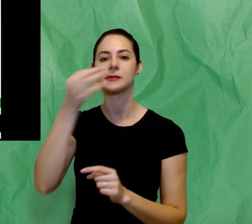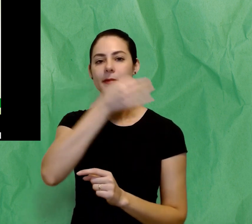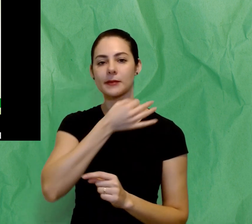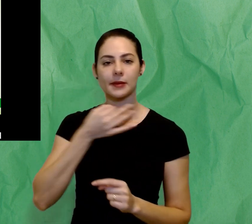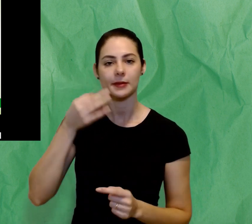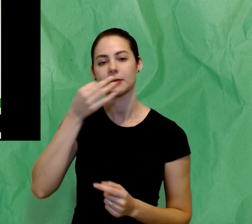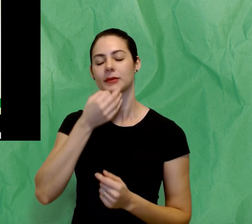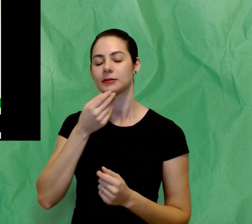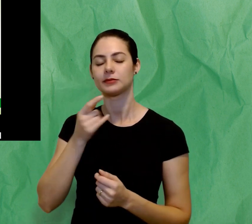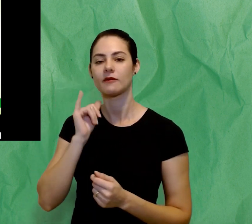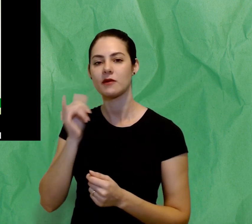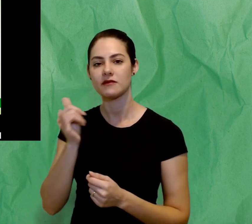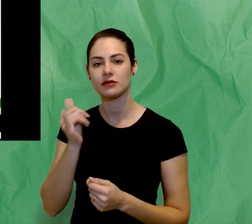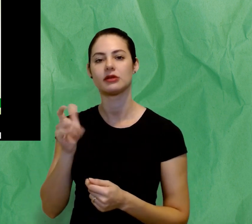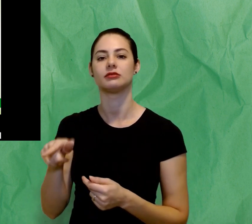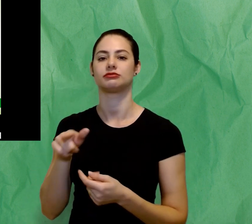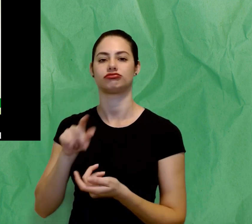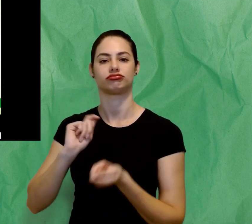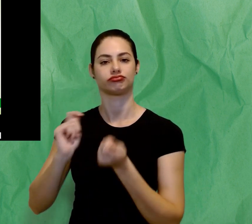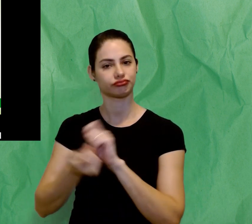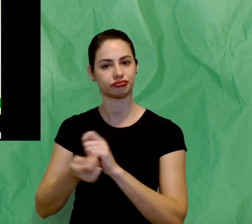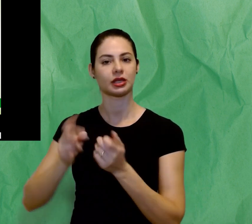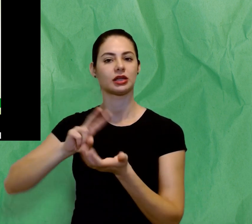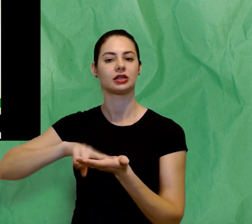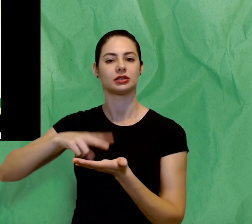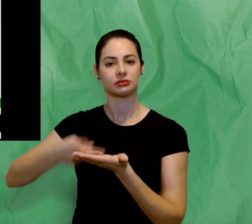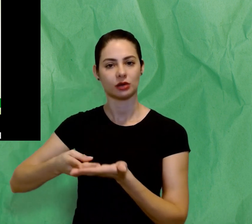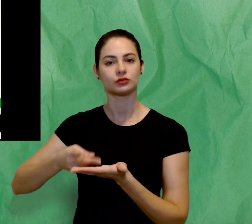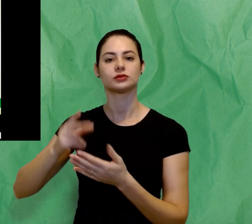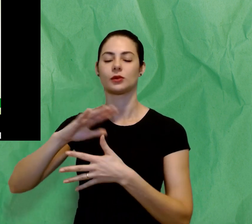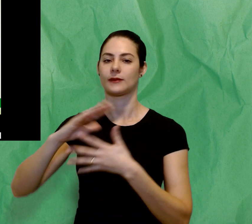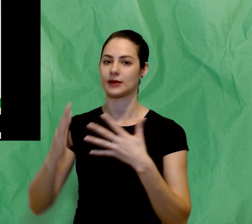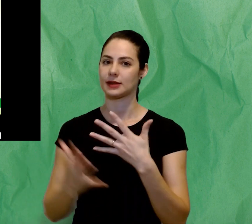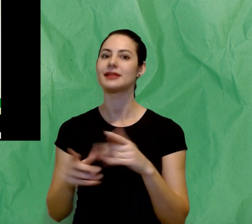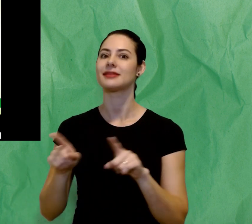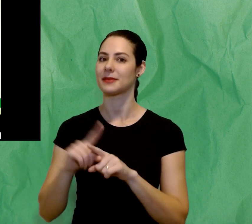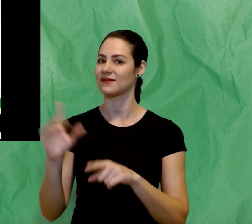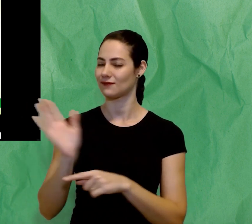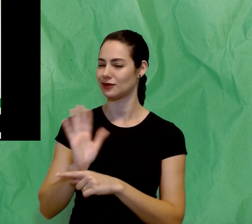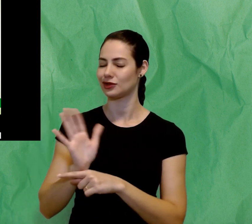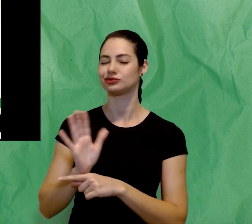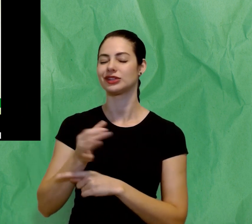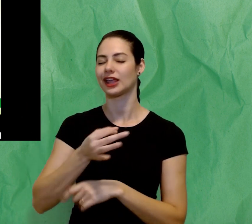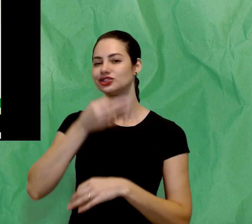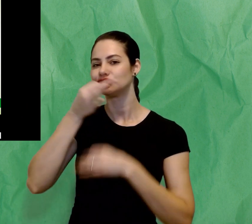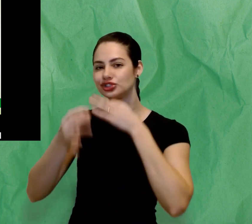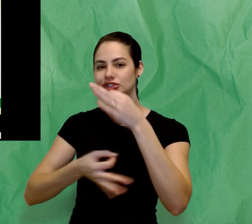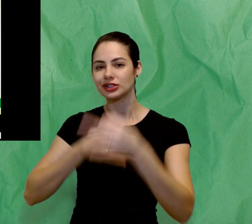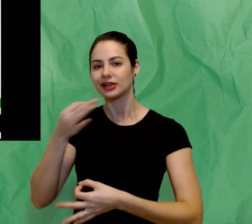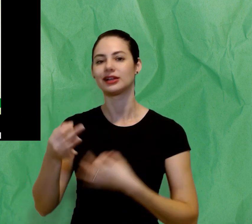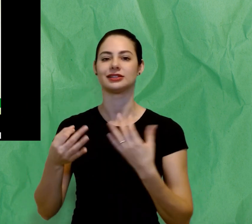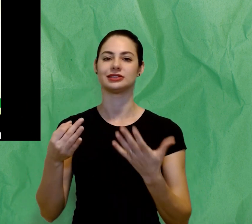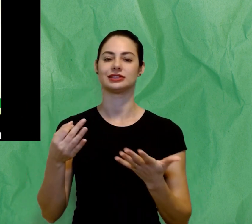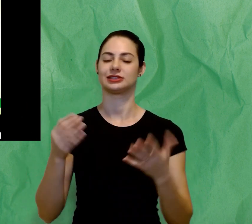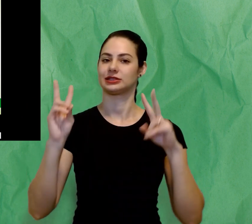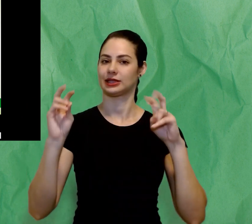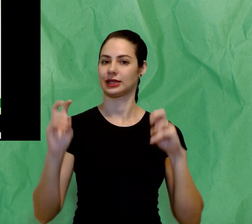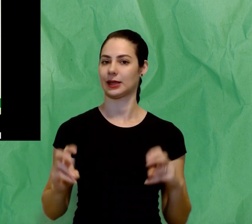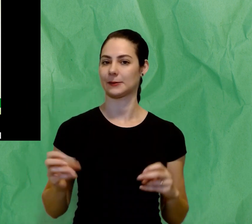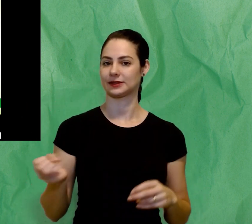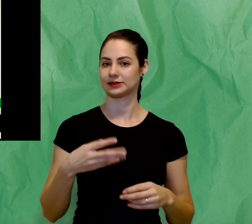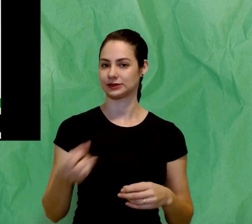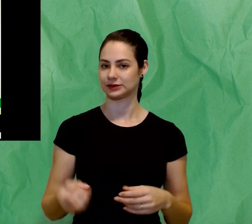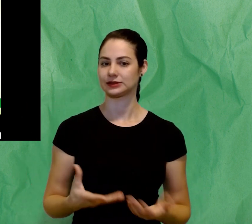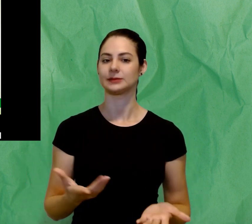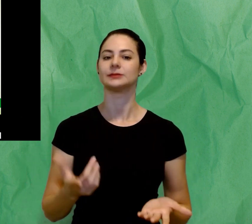áudio para Libras, além de disponibilizar diversos vídeos com dicas fantásticas sobre assuntos recentes que são